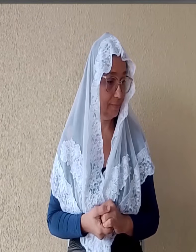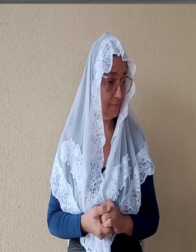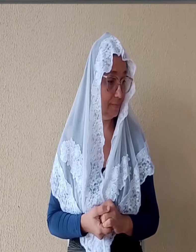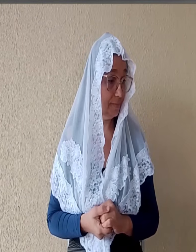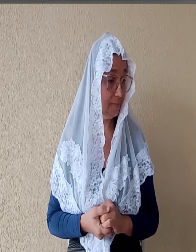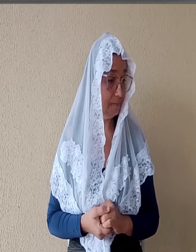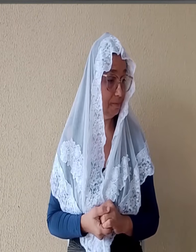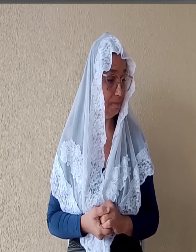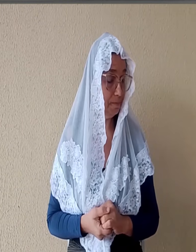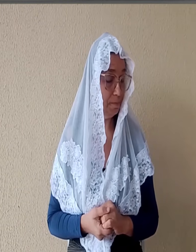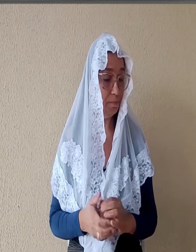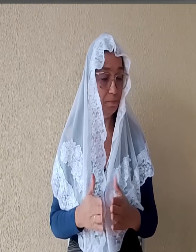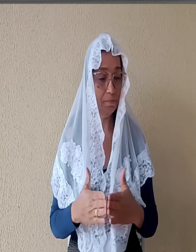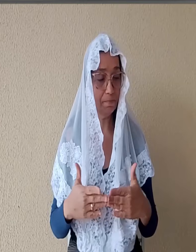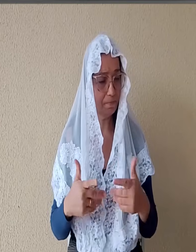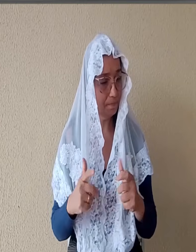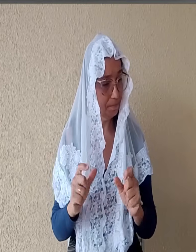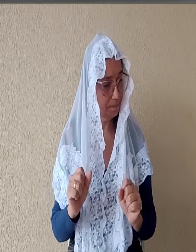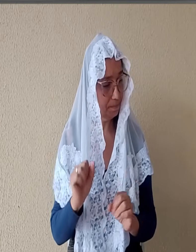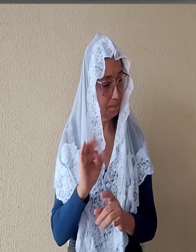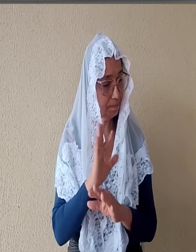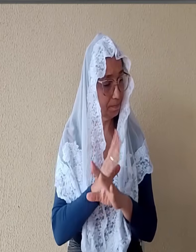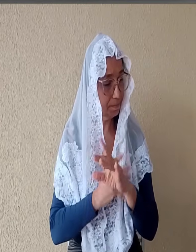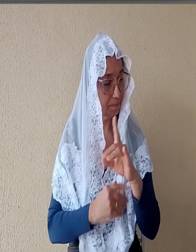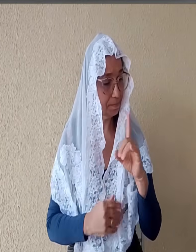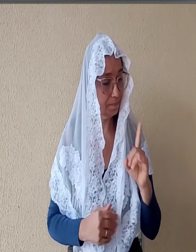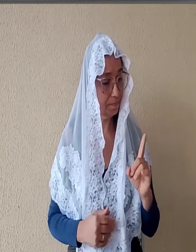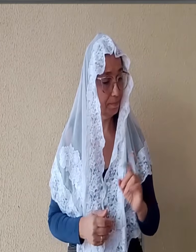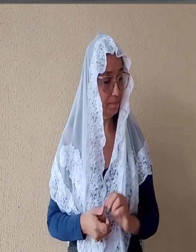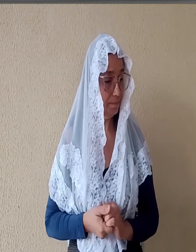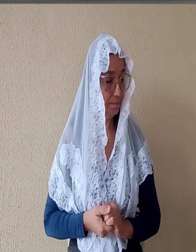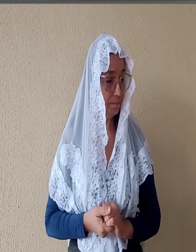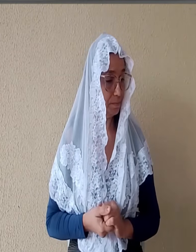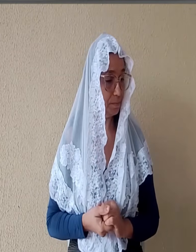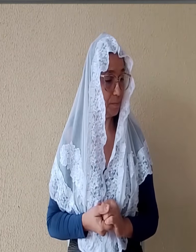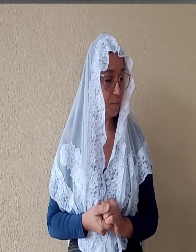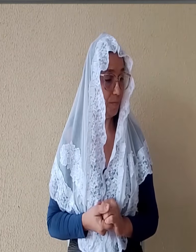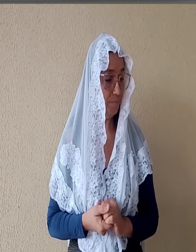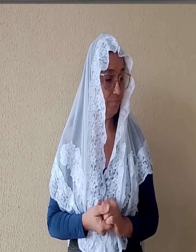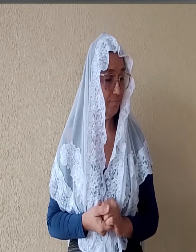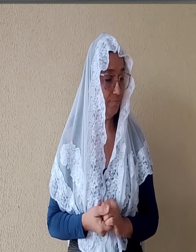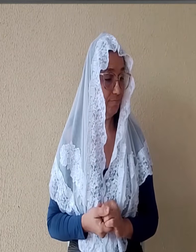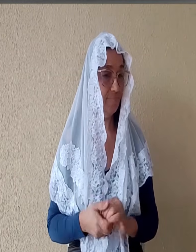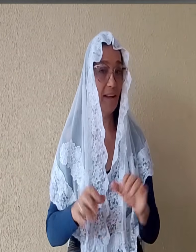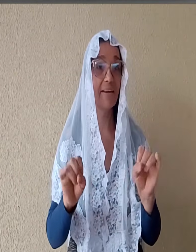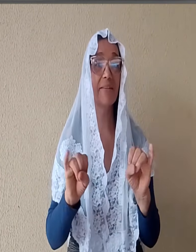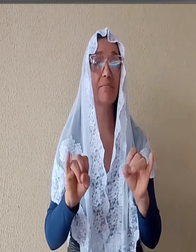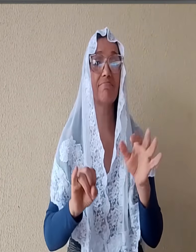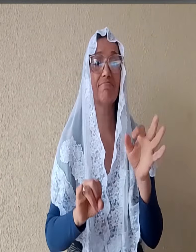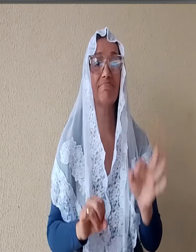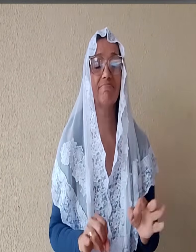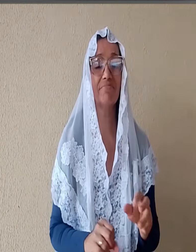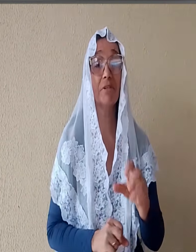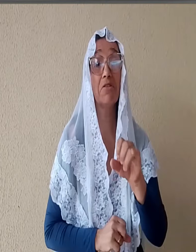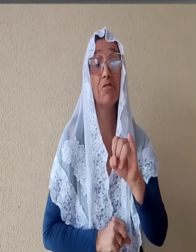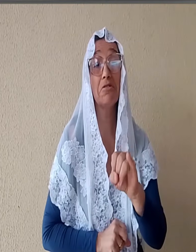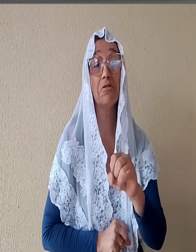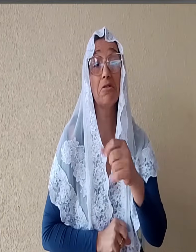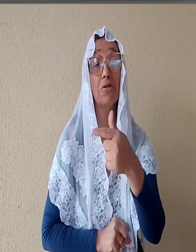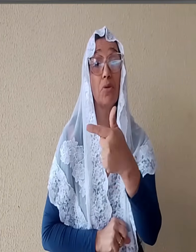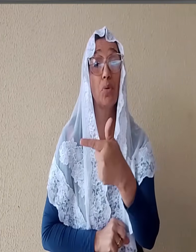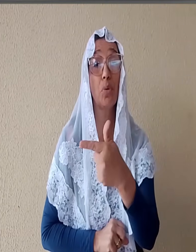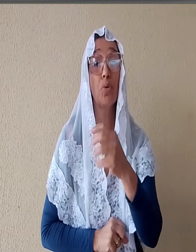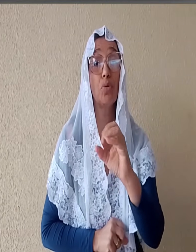pé de árvore, que só tiver 2 ou 3, eu vou estar contigo. Bendito é o nome do Senhor. Pode ter certeza,